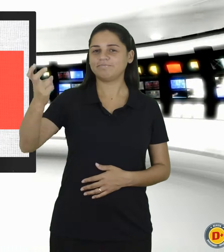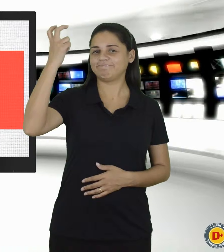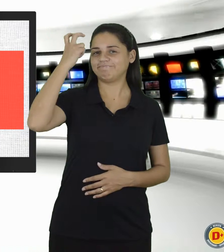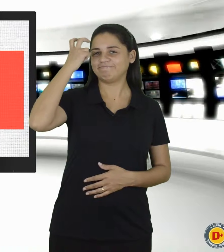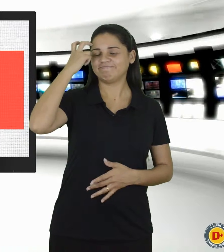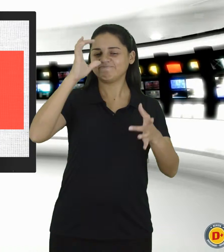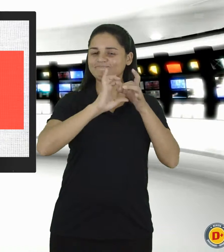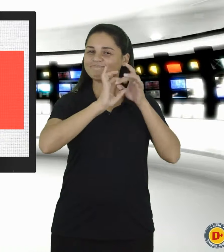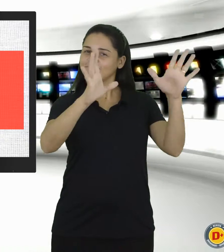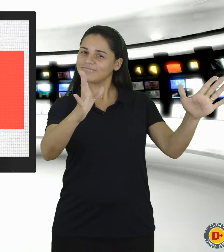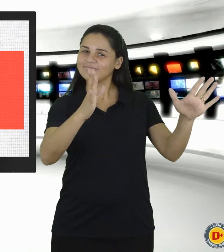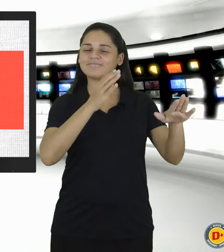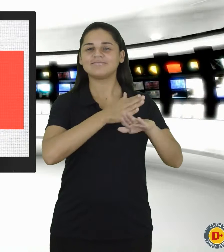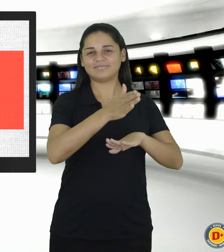Cultura sem restrições.